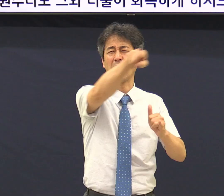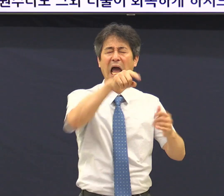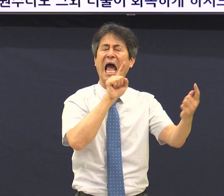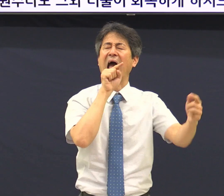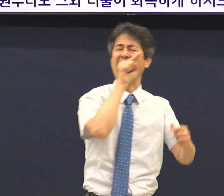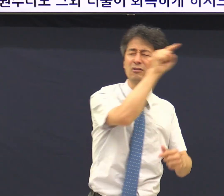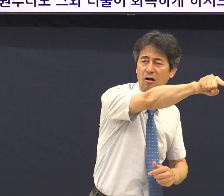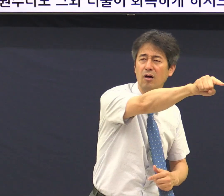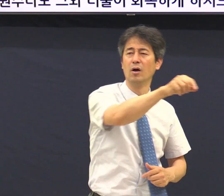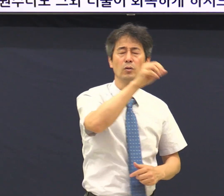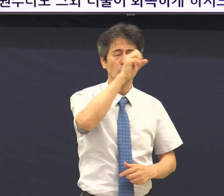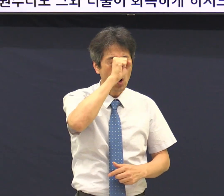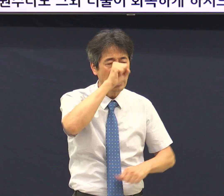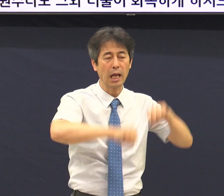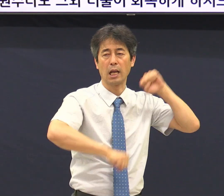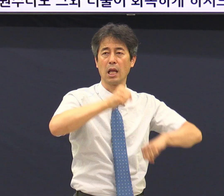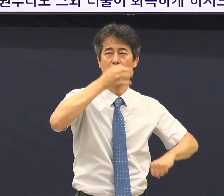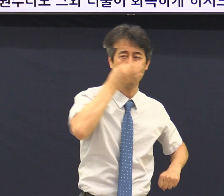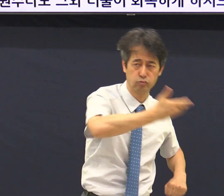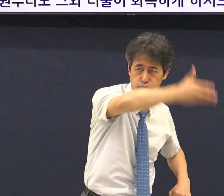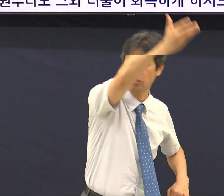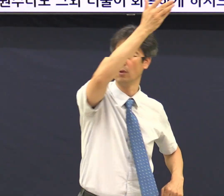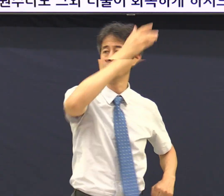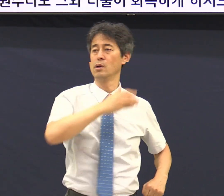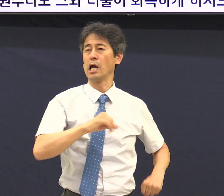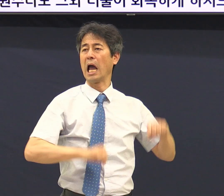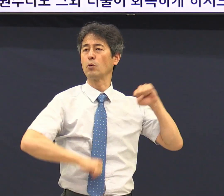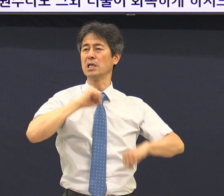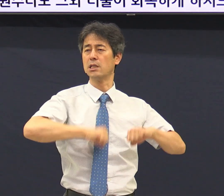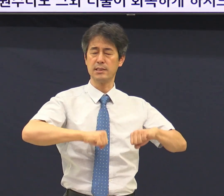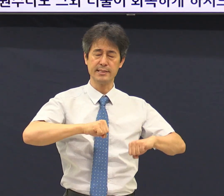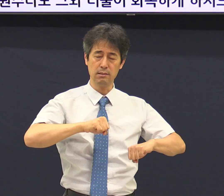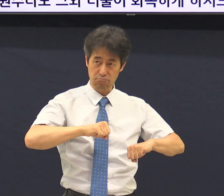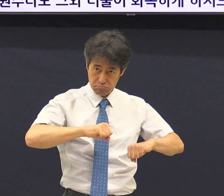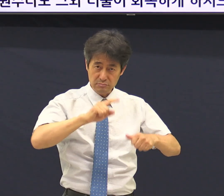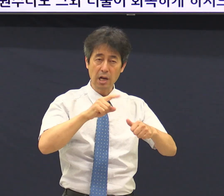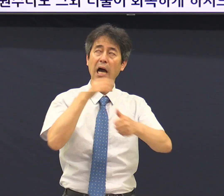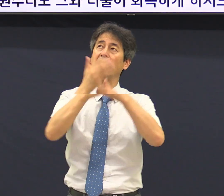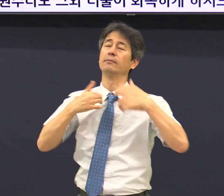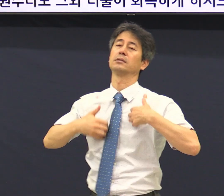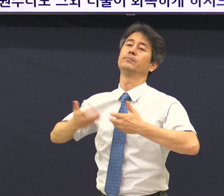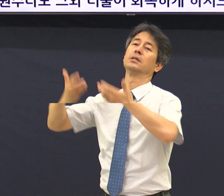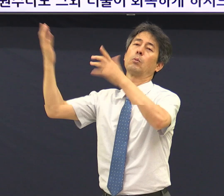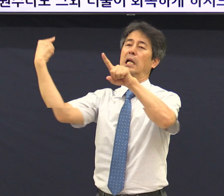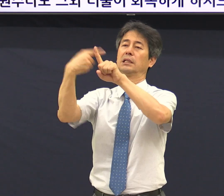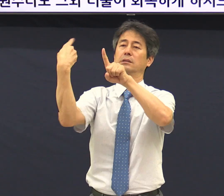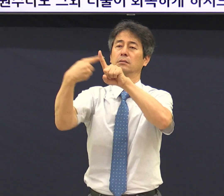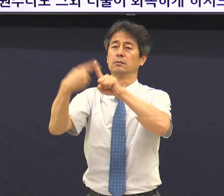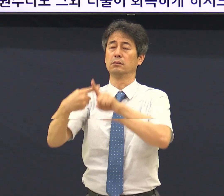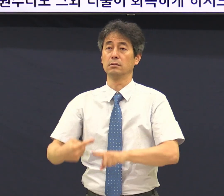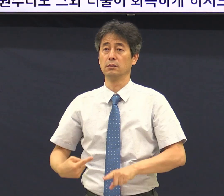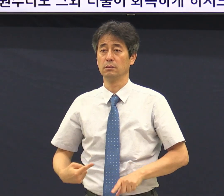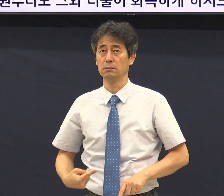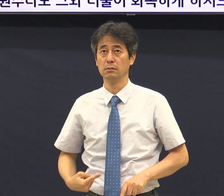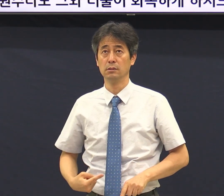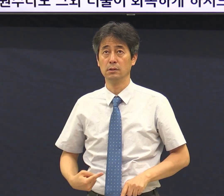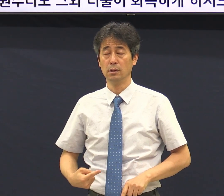나를 미워하는 사람에게 가서 선한 행위를 나타내시고 함께할 때